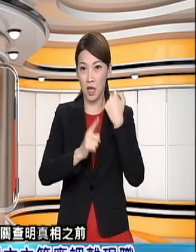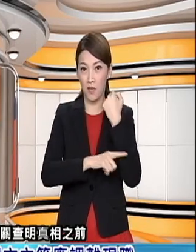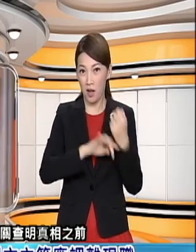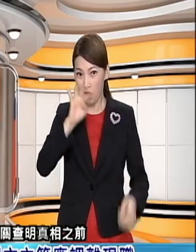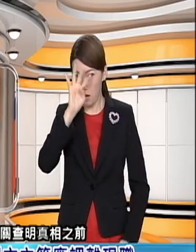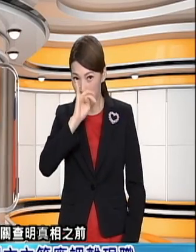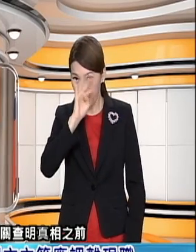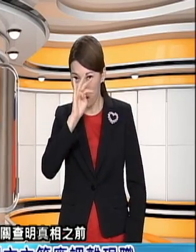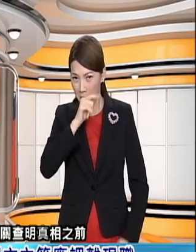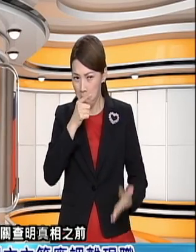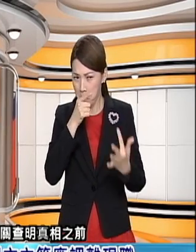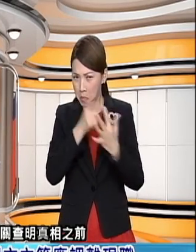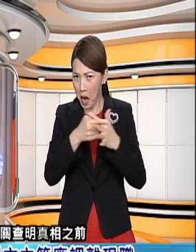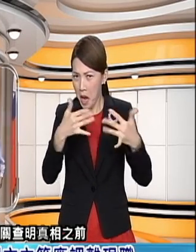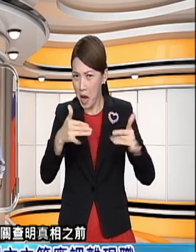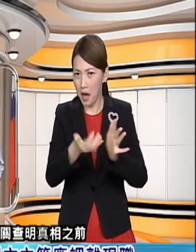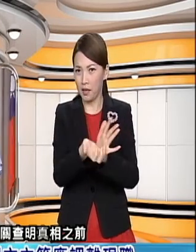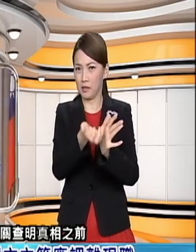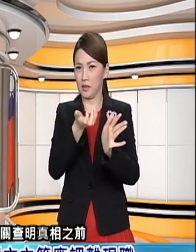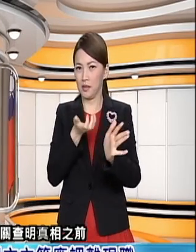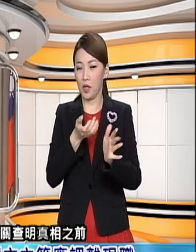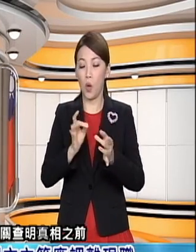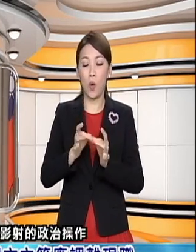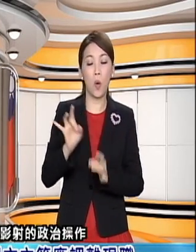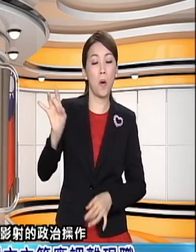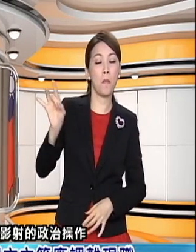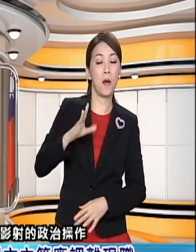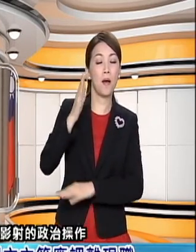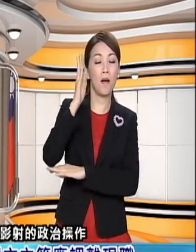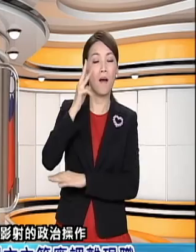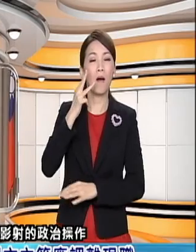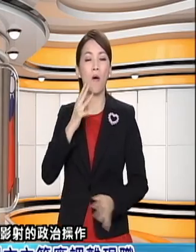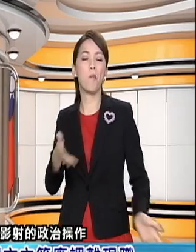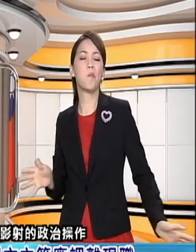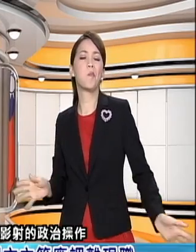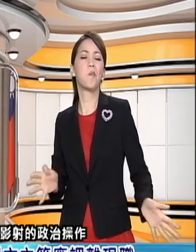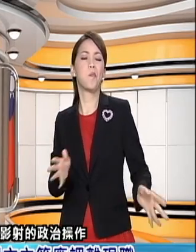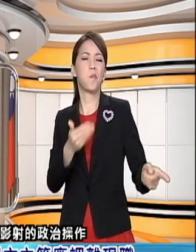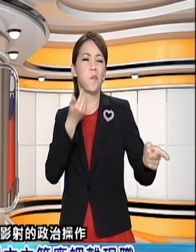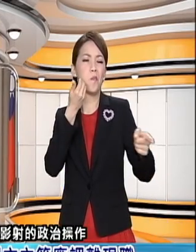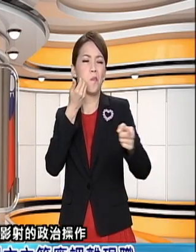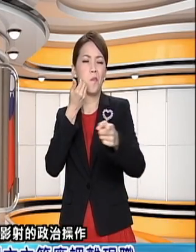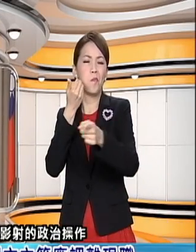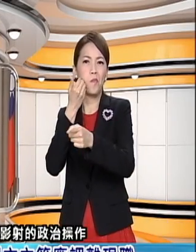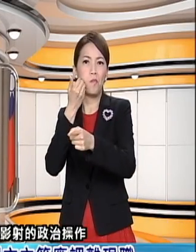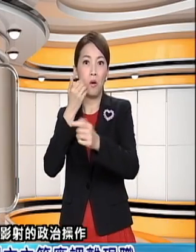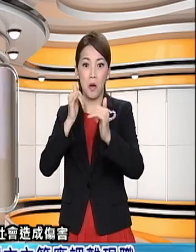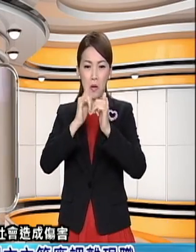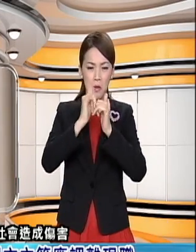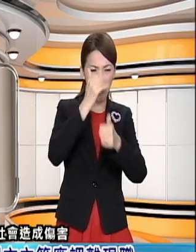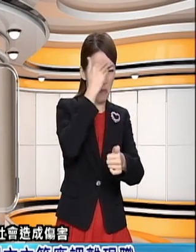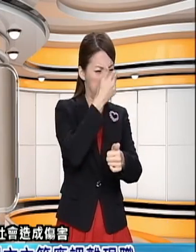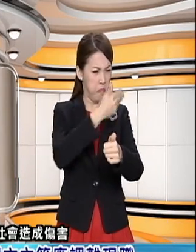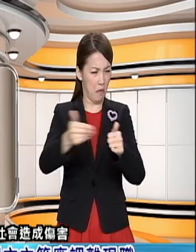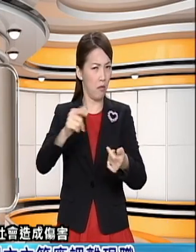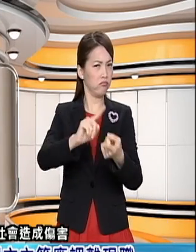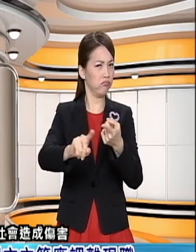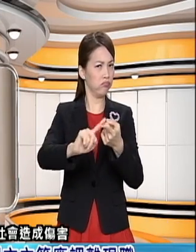关查明真相之前，任何无端影射的政治操作将会对社会造成伤